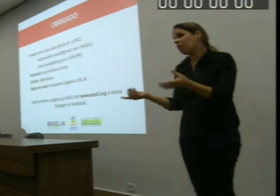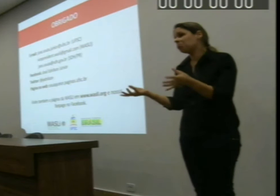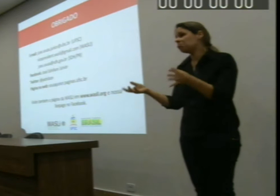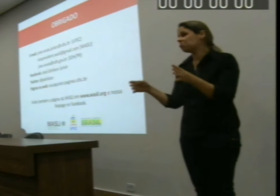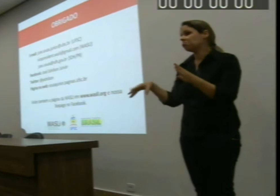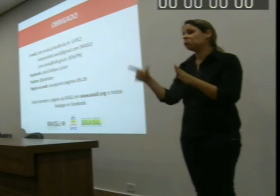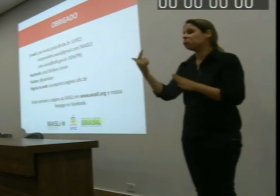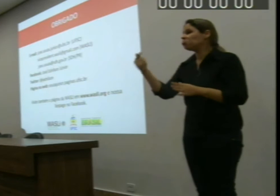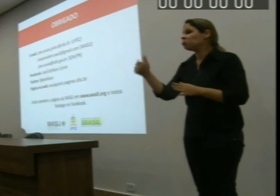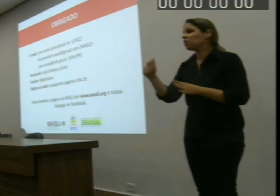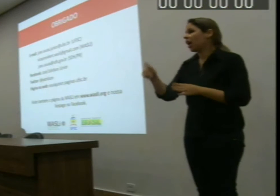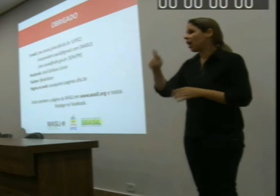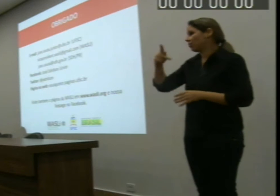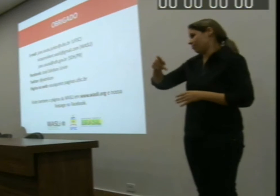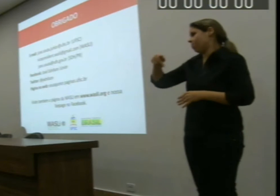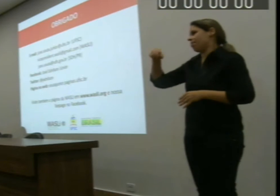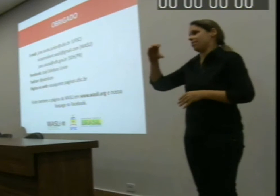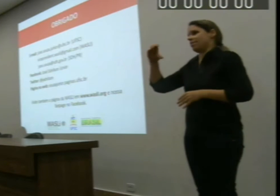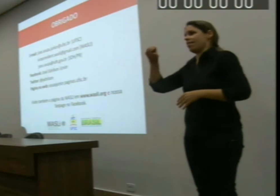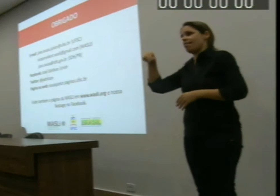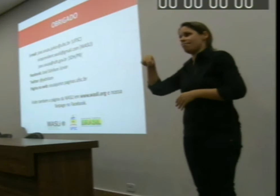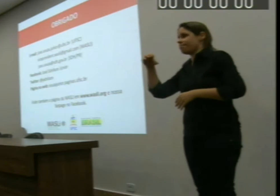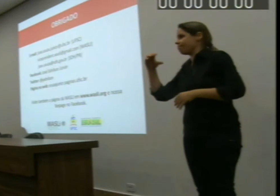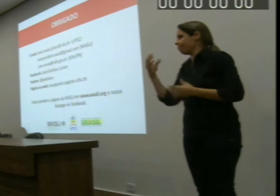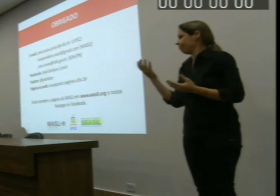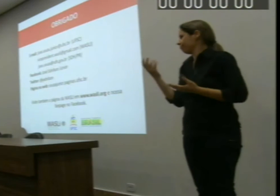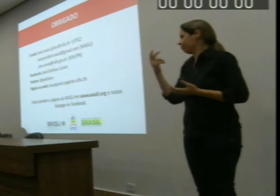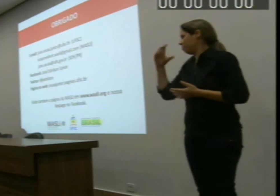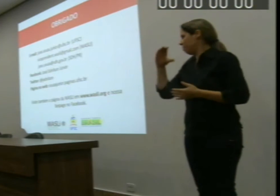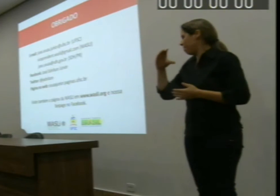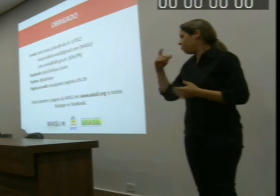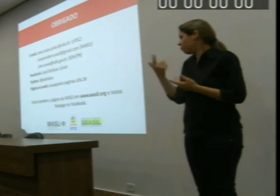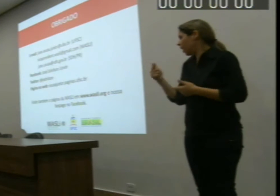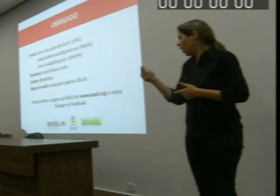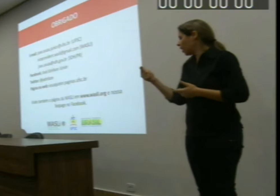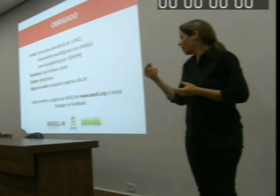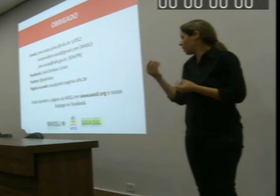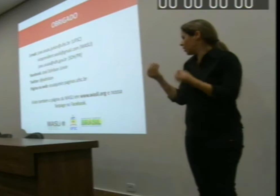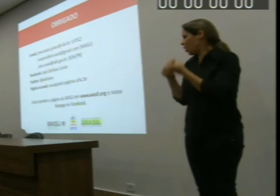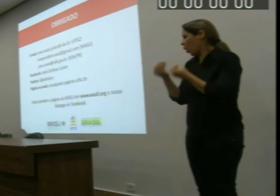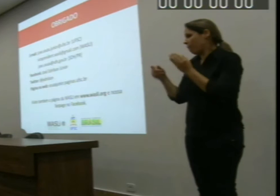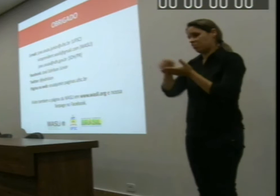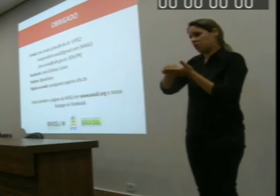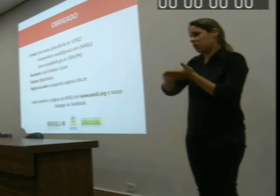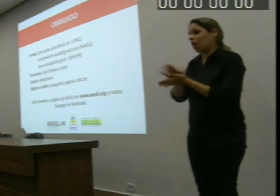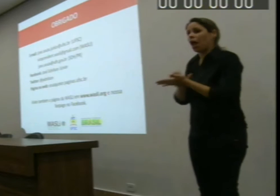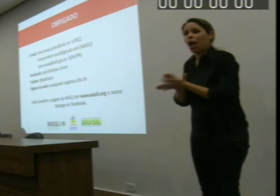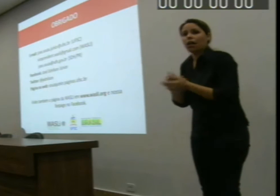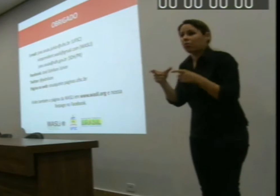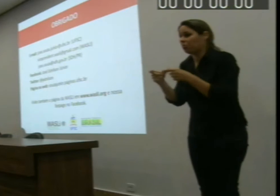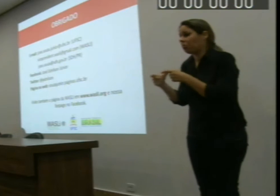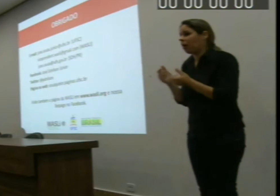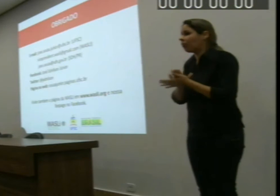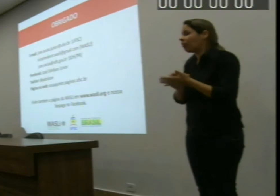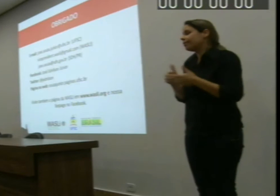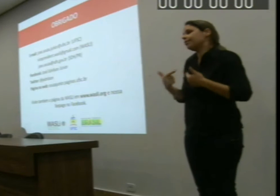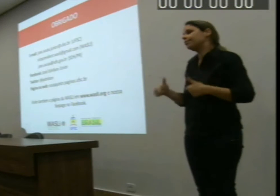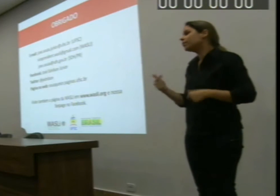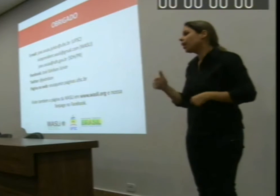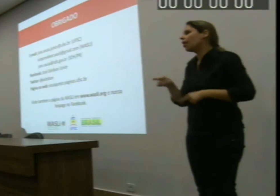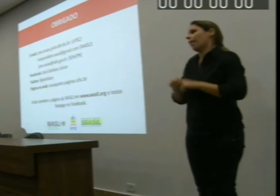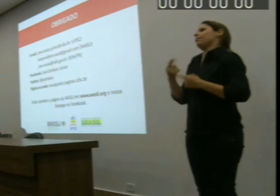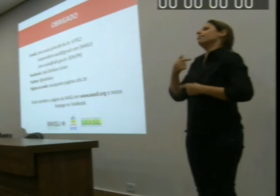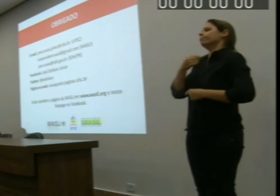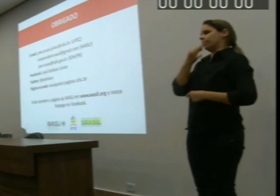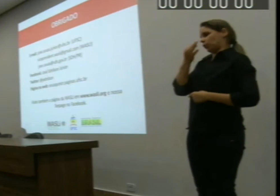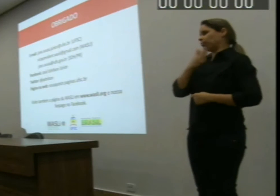dos parâmetros curriculares ponto eu tenho que trabalhar com que é parâmetro curricular não com que eu gostaria que fosse quando surgiu os